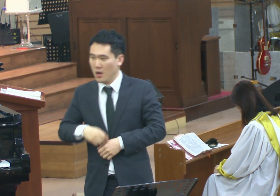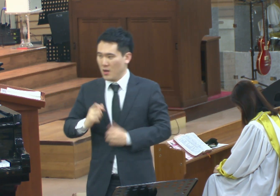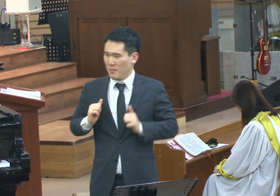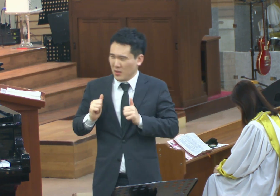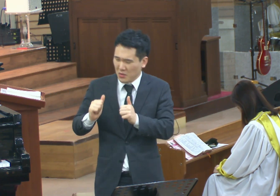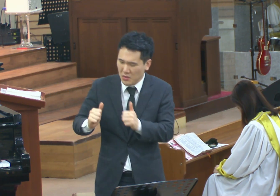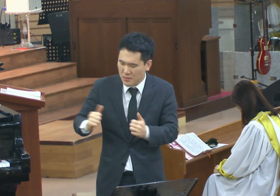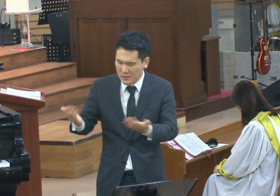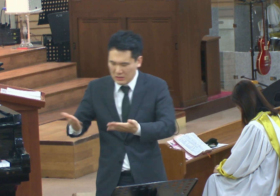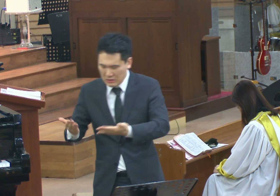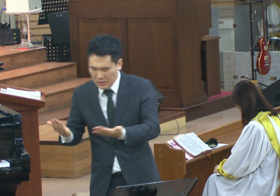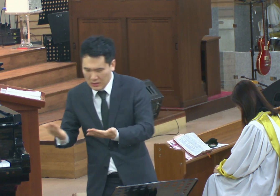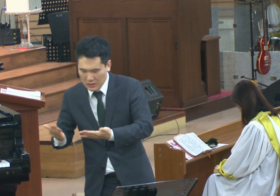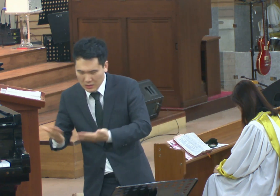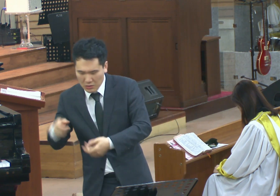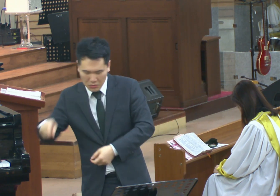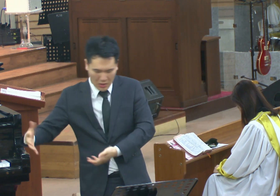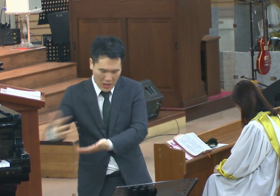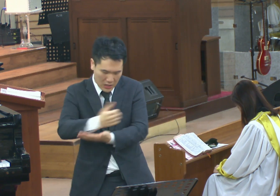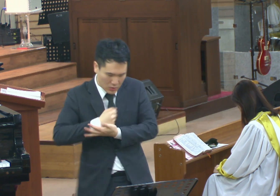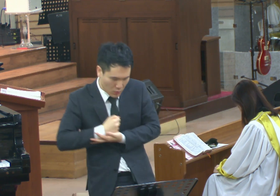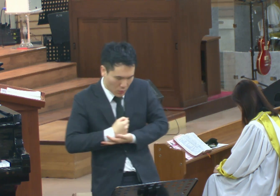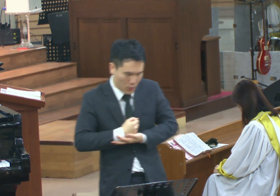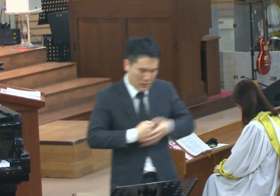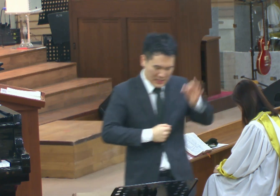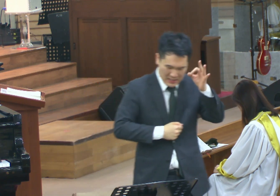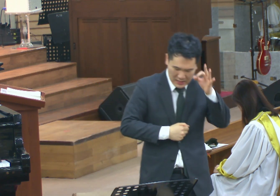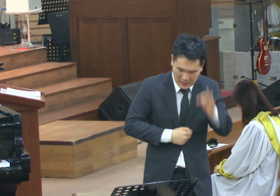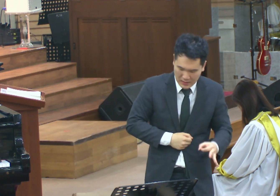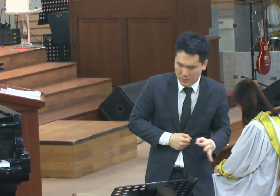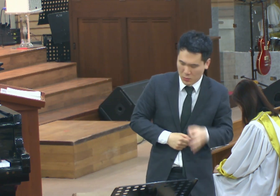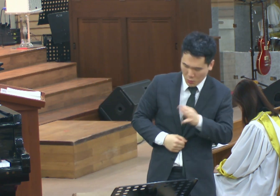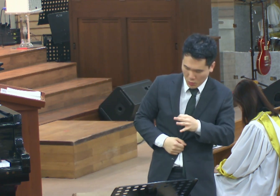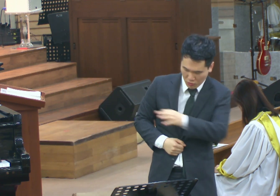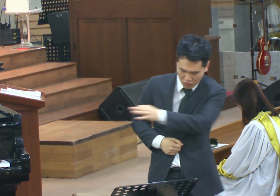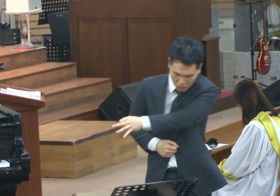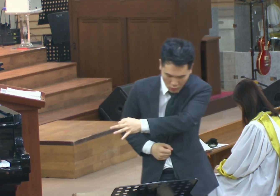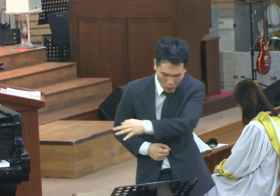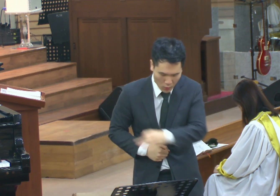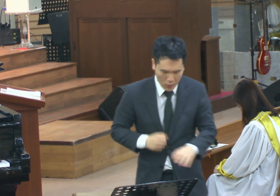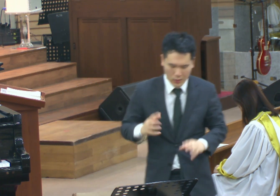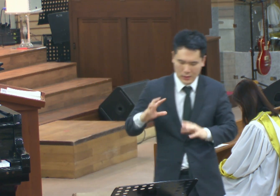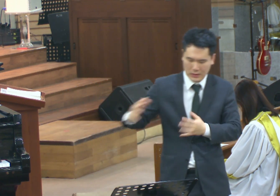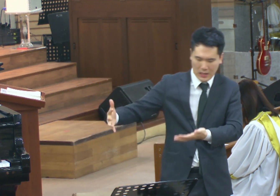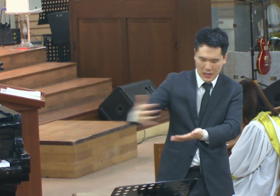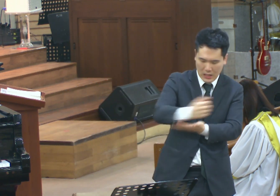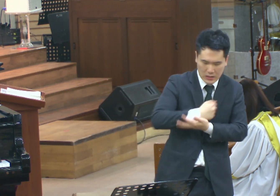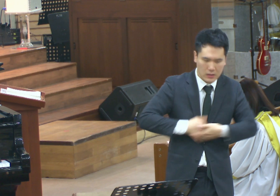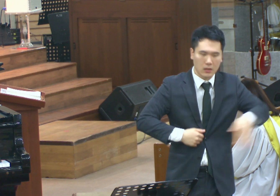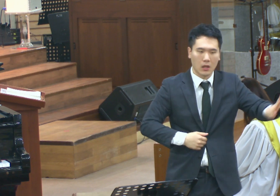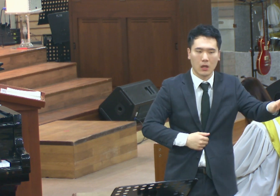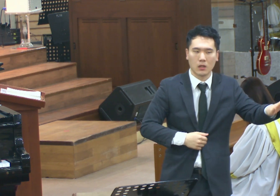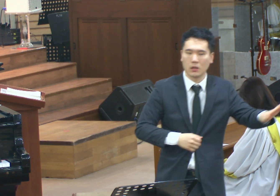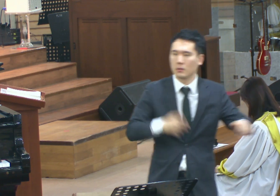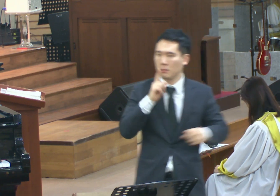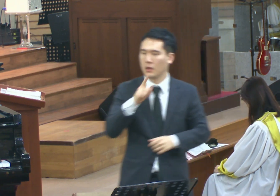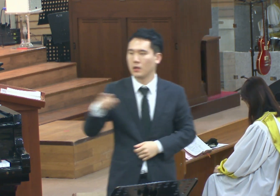나는데 이 카카오를 따는 그 노동 인력이 1,400만 명인데 그 중에 220만 명이 애들이라는